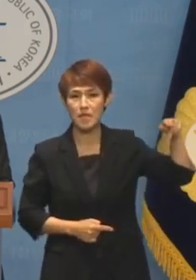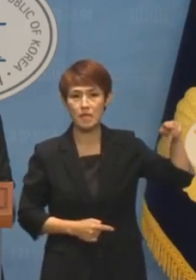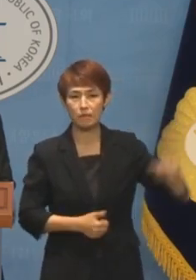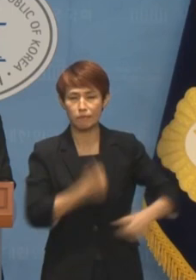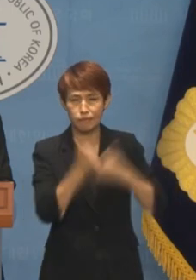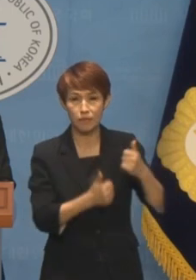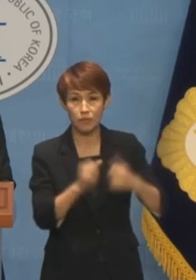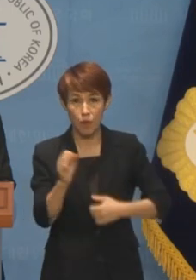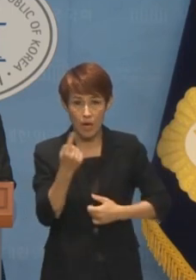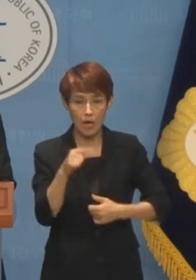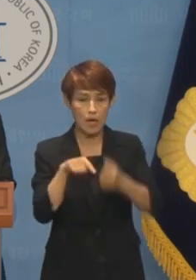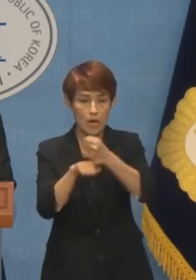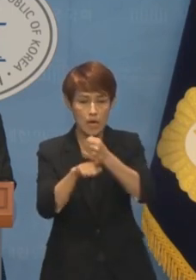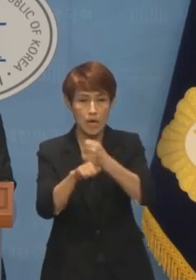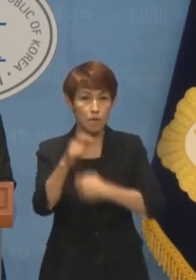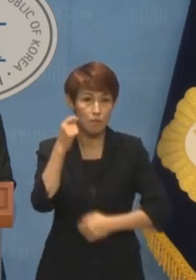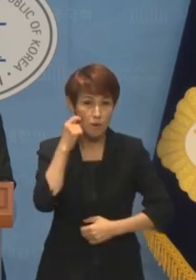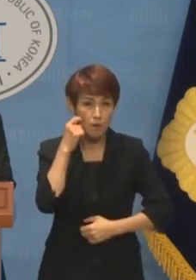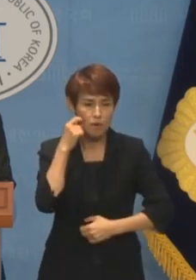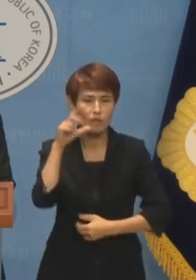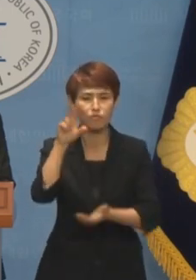것이 사건의 본질입니다.